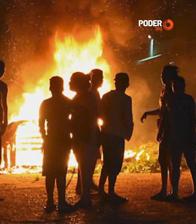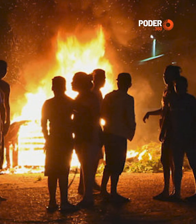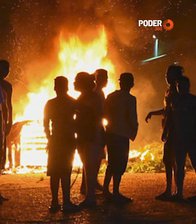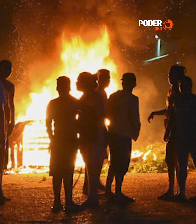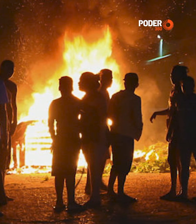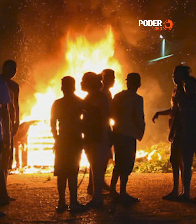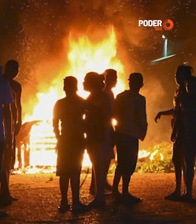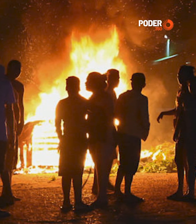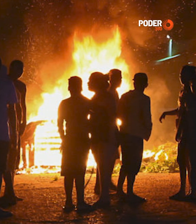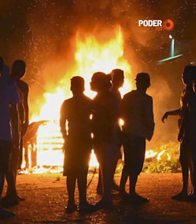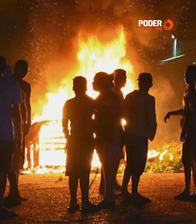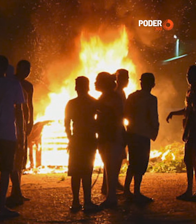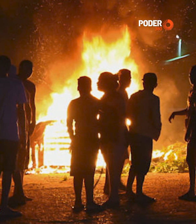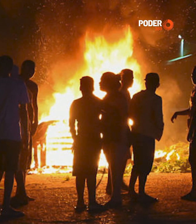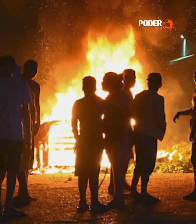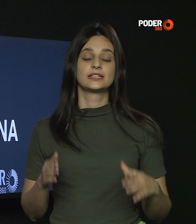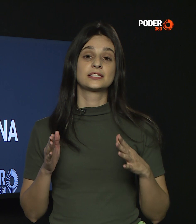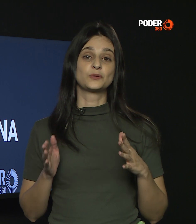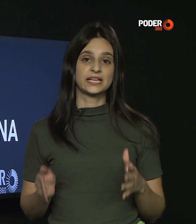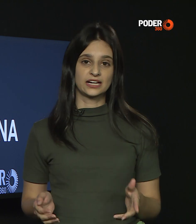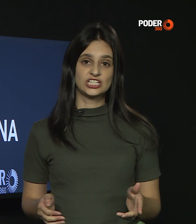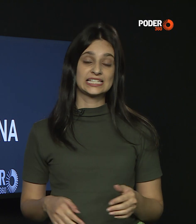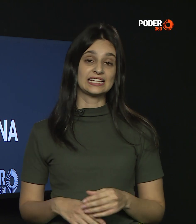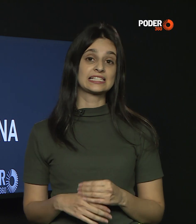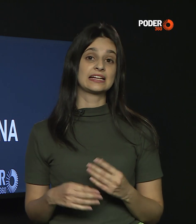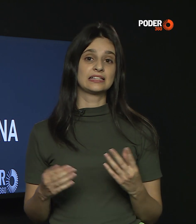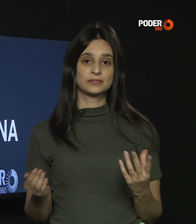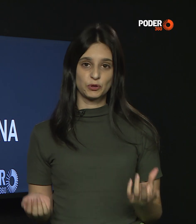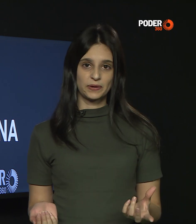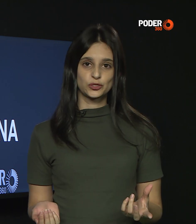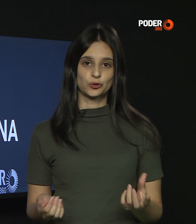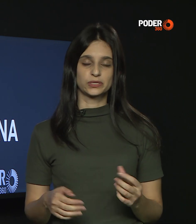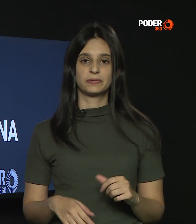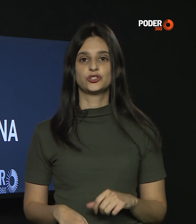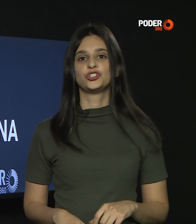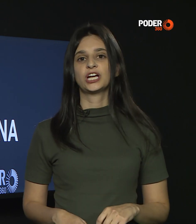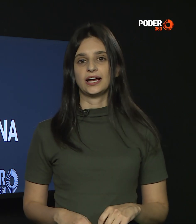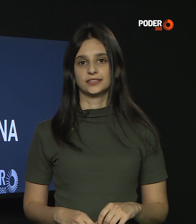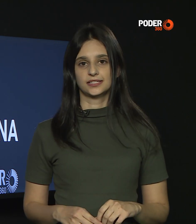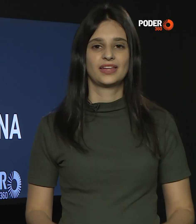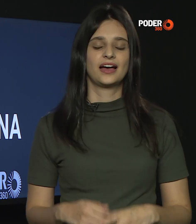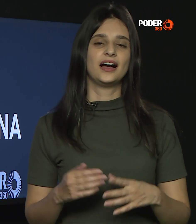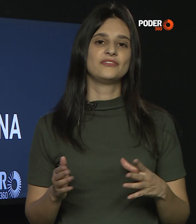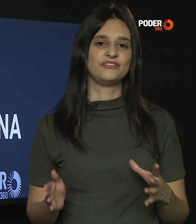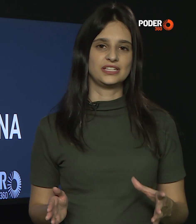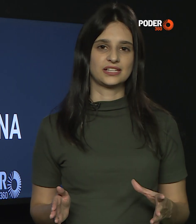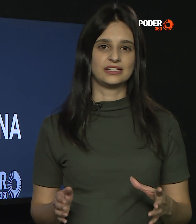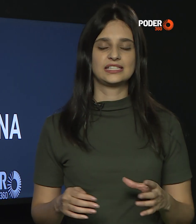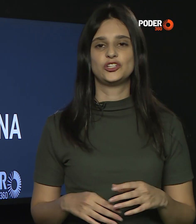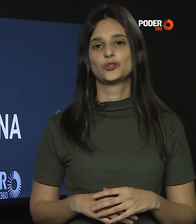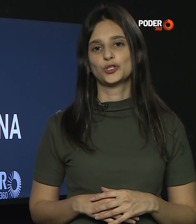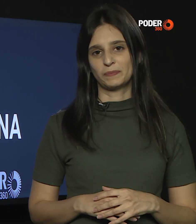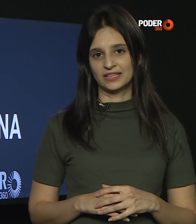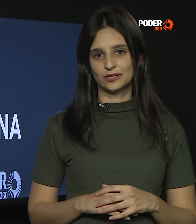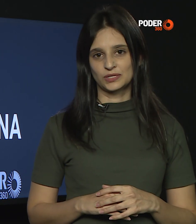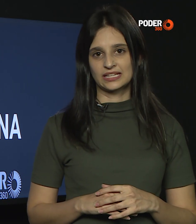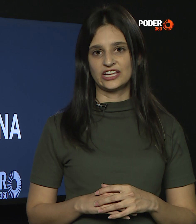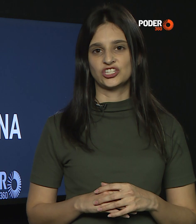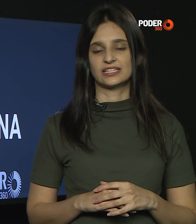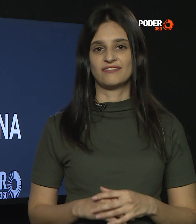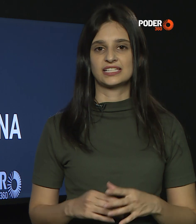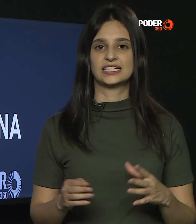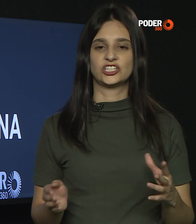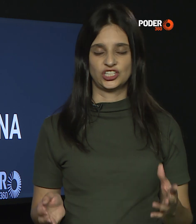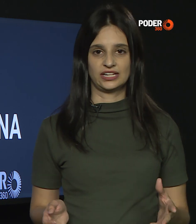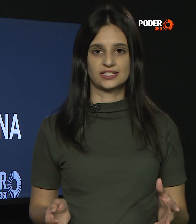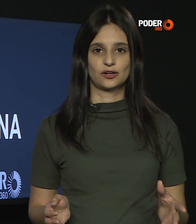apagão que atinge a maior parte das cidades. São cerca de 700 mil pessoas prejudicadas. A Anvisa decidiu suspender os